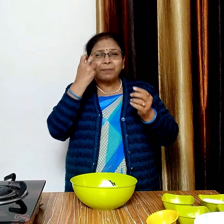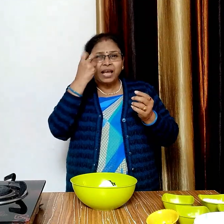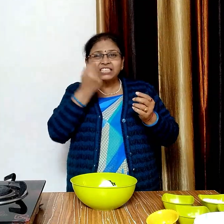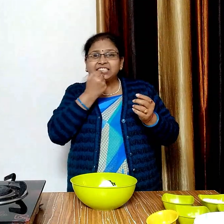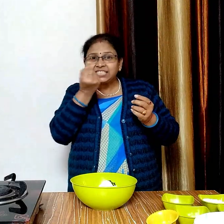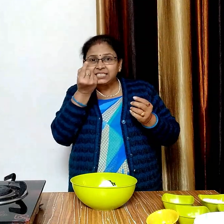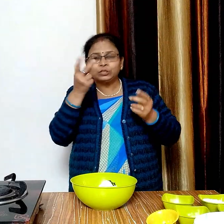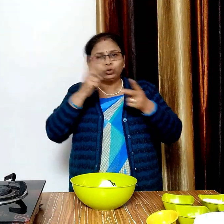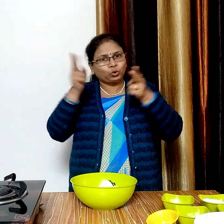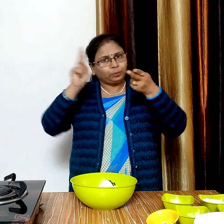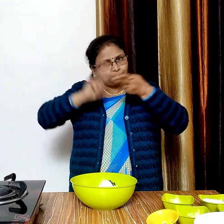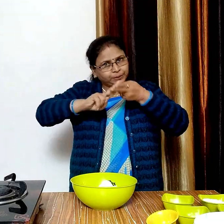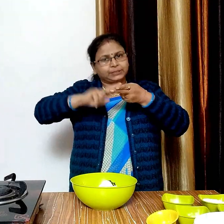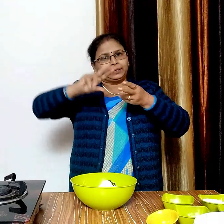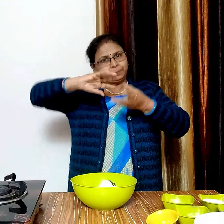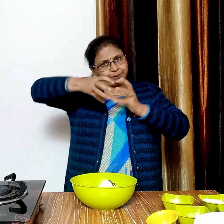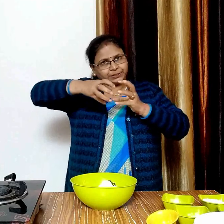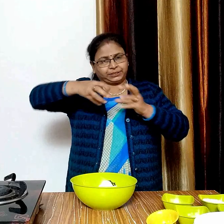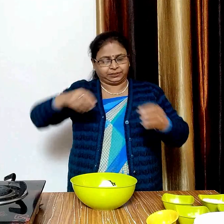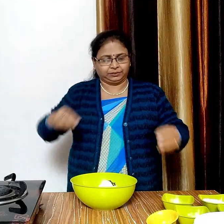एक चम्मच अद्रक लैसुन का पेस्ट